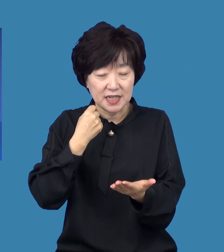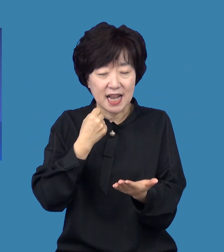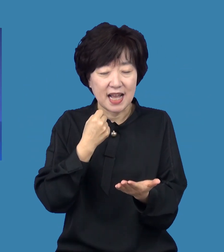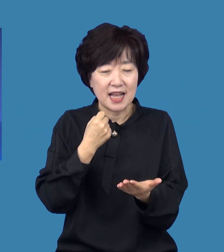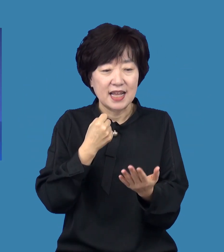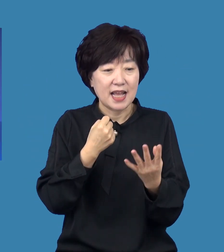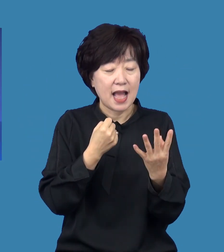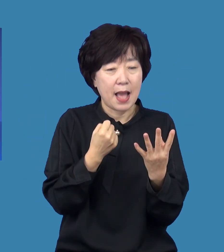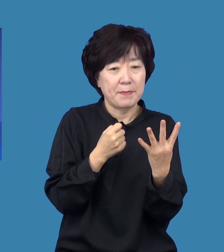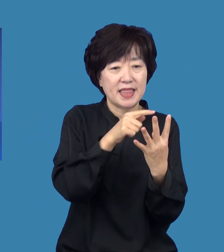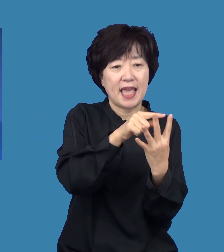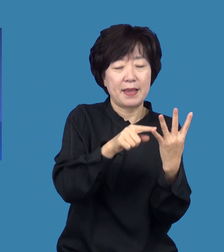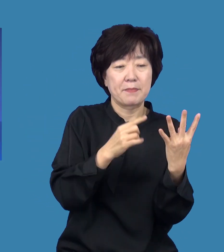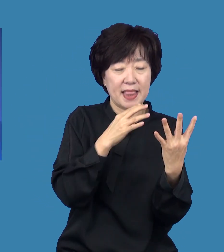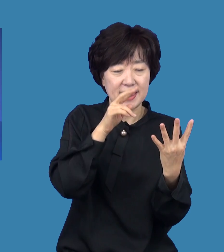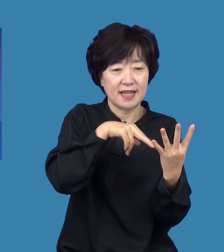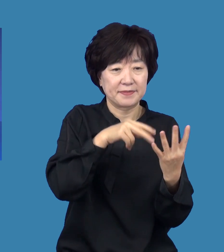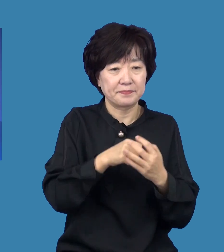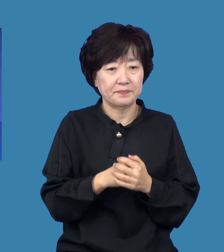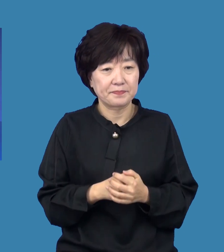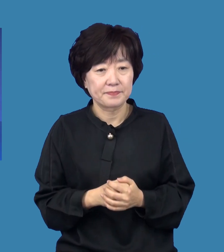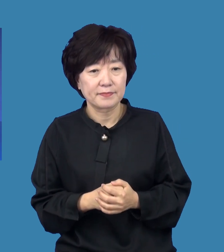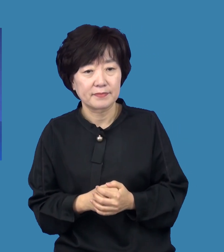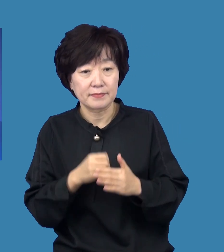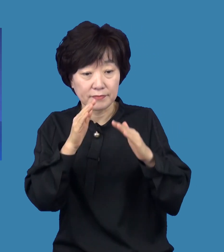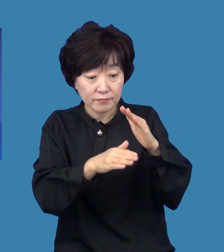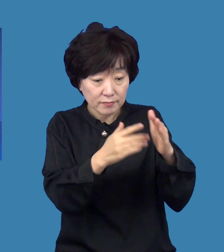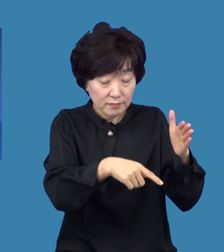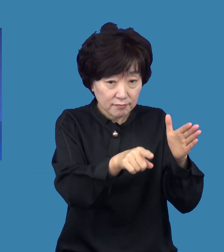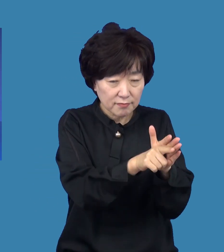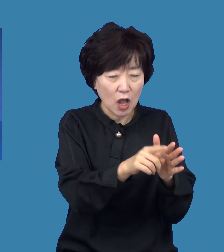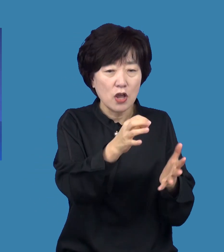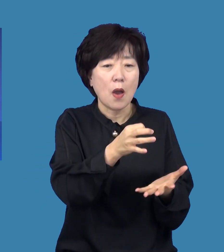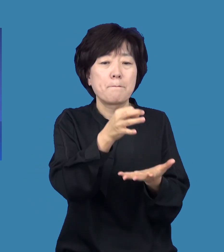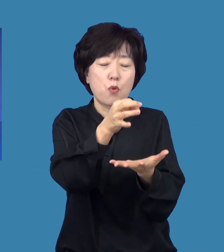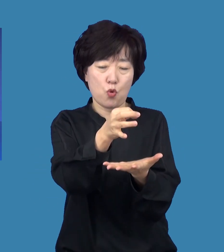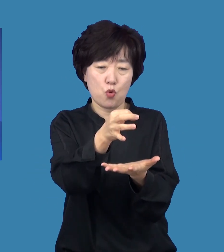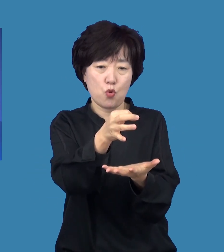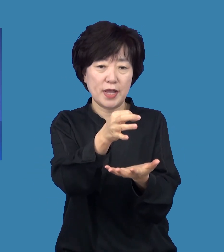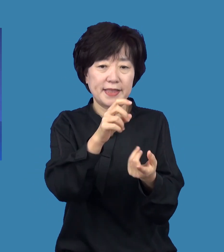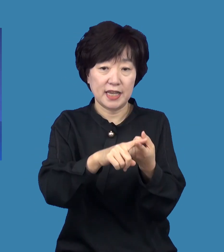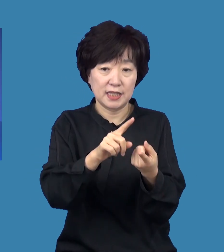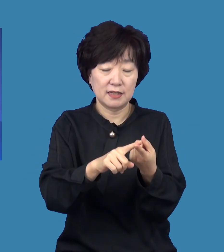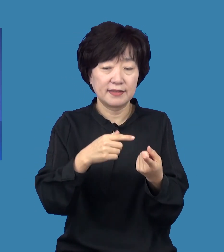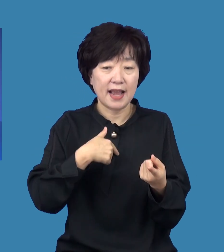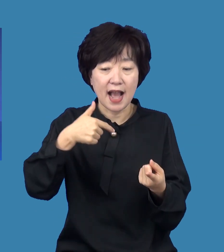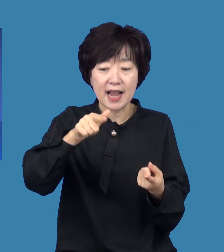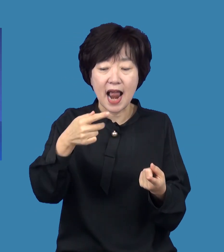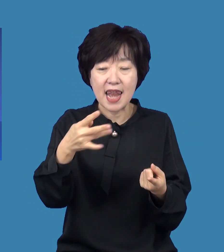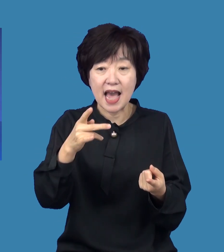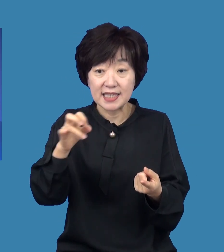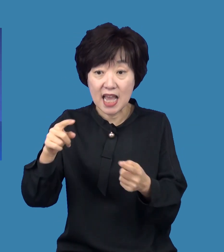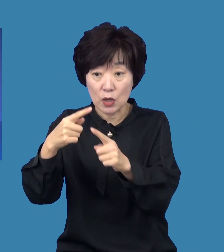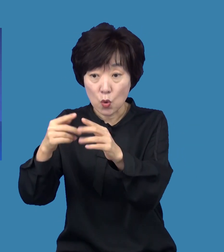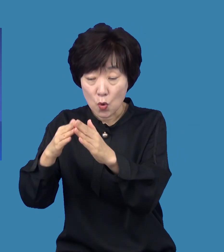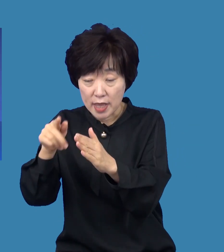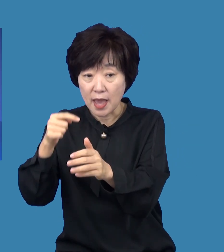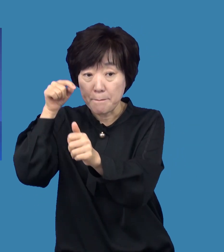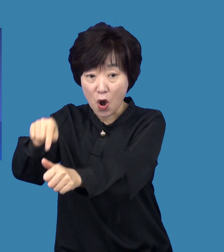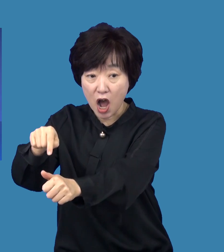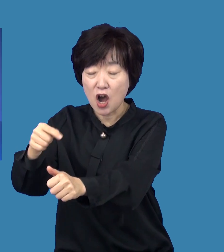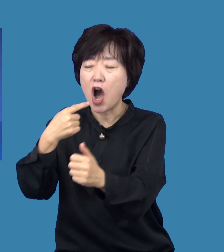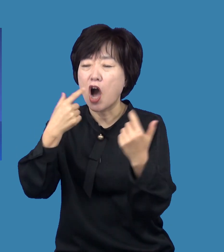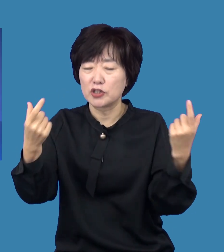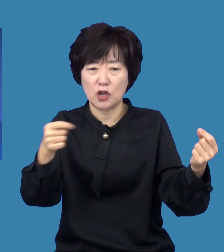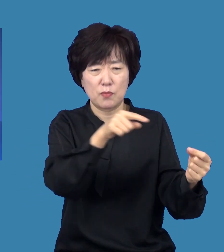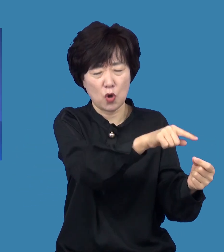우리 같이 읽읍시다. 시작. 성도를 위하는 연보에 관하여는 내가 갈라디아 교회들에게 명한 것 같이 너희도 그렇게 하라.